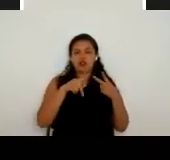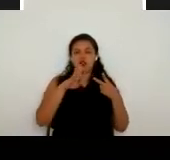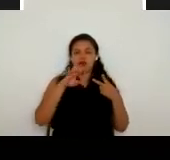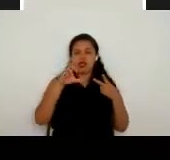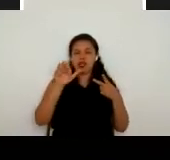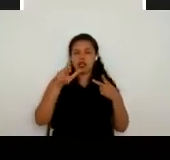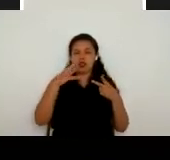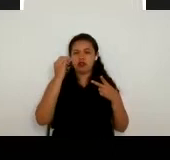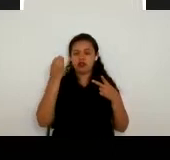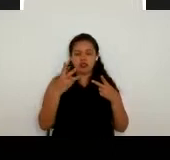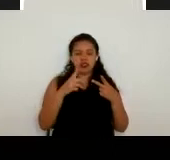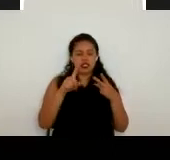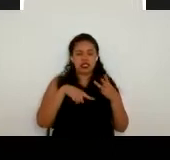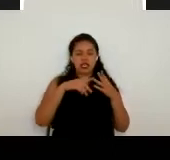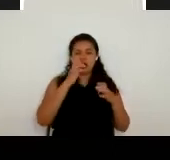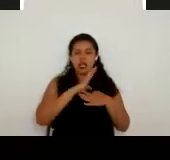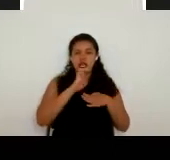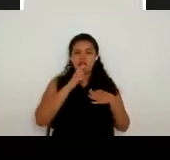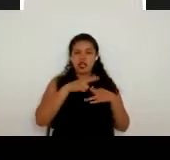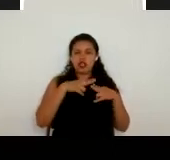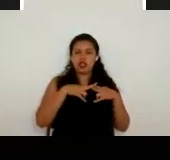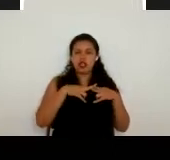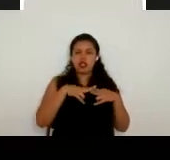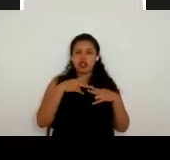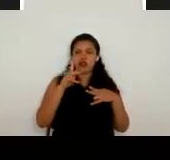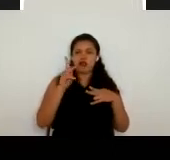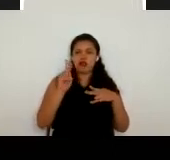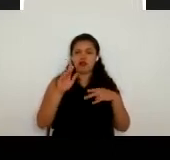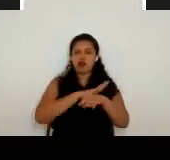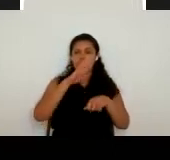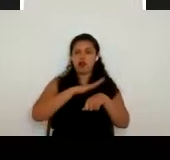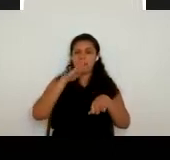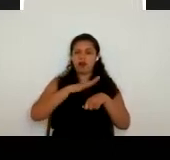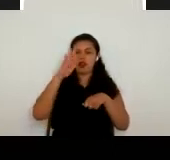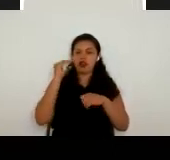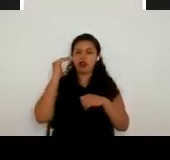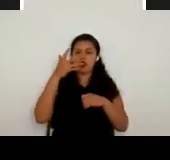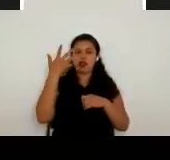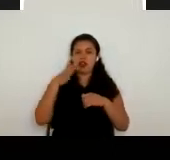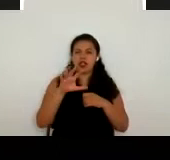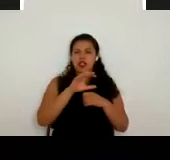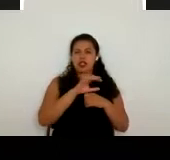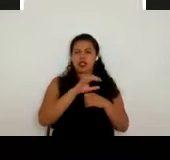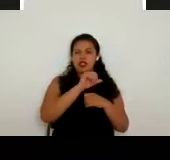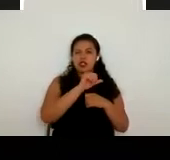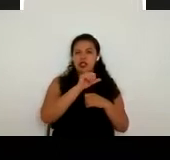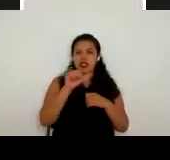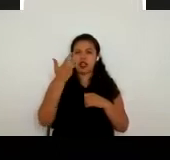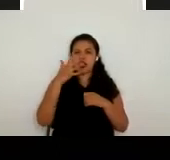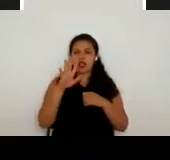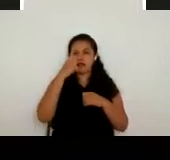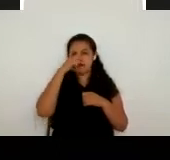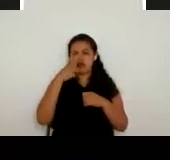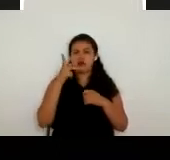los ejecutivos que son los que obtienen el puntaje más alto que es de 10 puntos para este indicador que es el tipo de